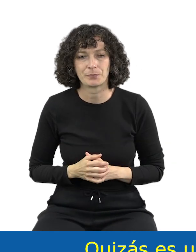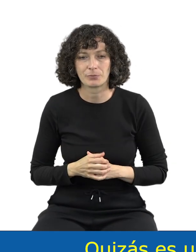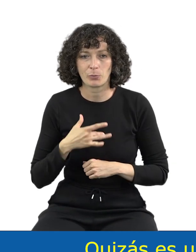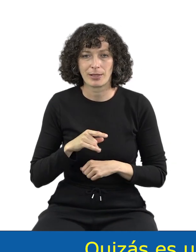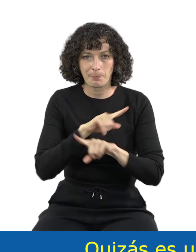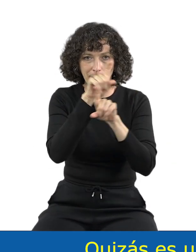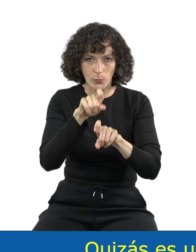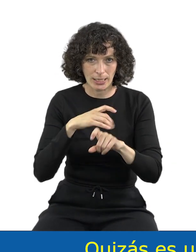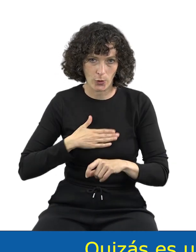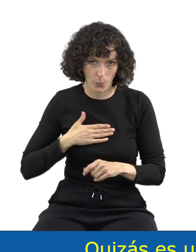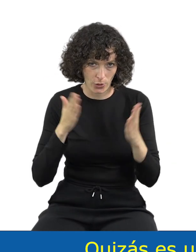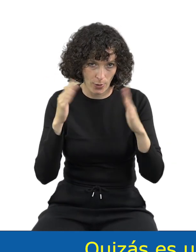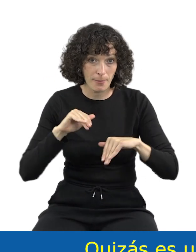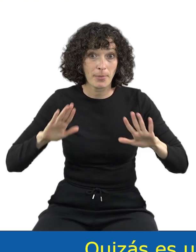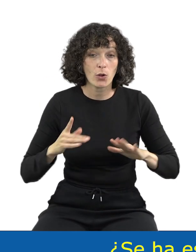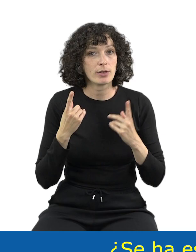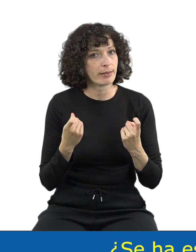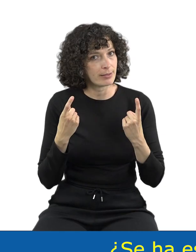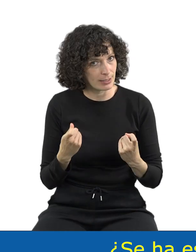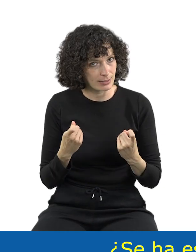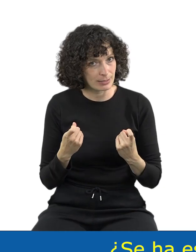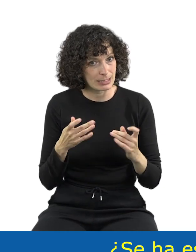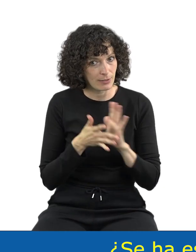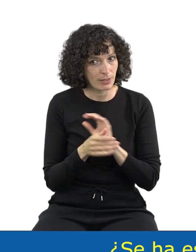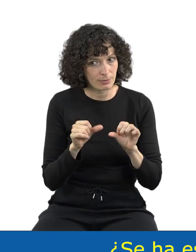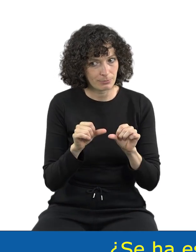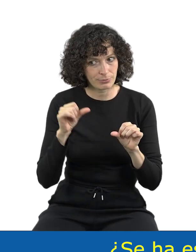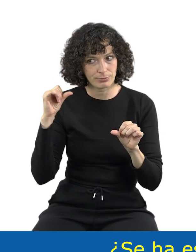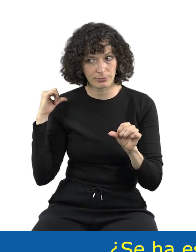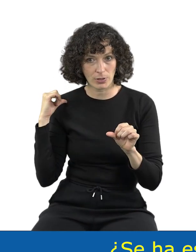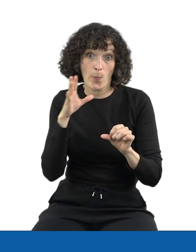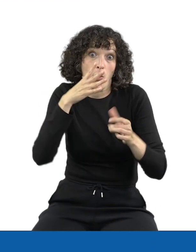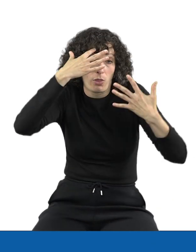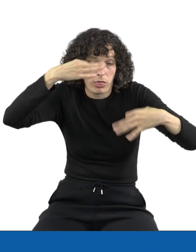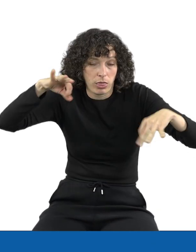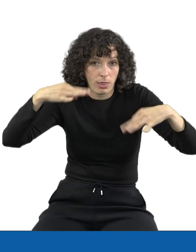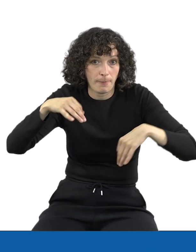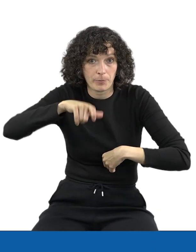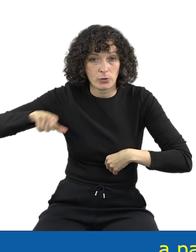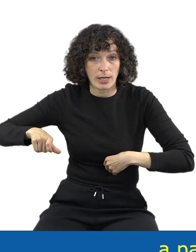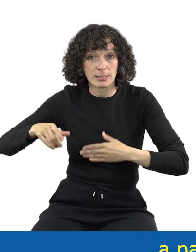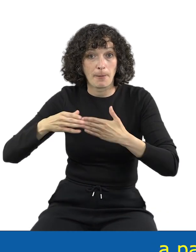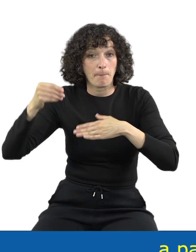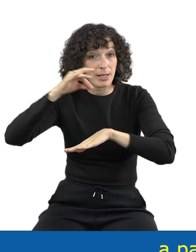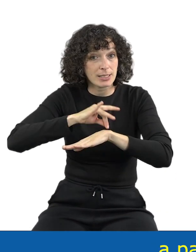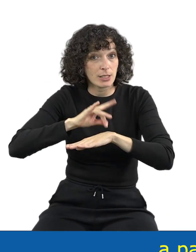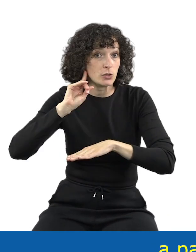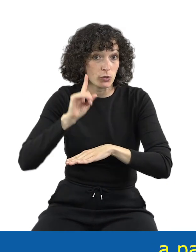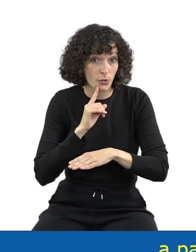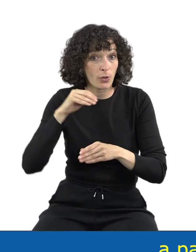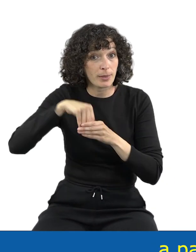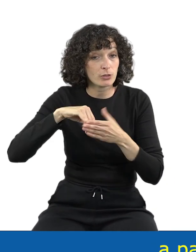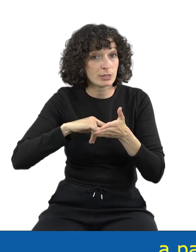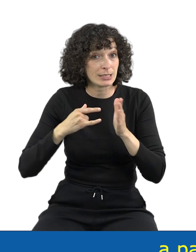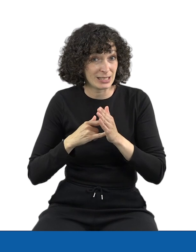Quizás es una pregunta incómoda, pero necesaria. ¿Se ha estado discriminando sin querer, por supuesto, por desconocimiento, a pacientes sordos dentro del